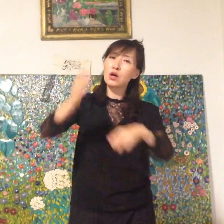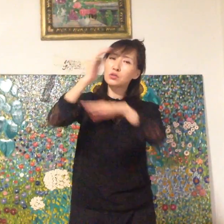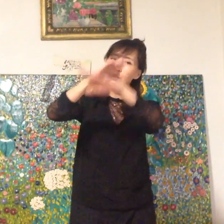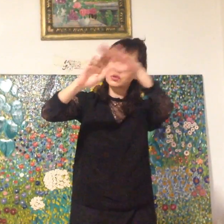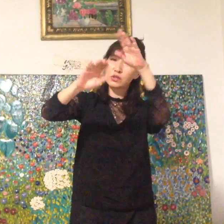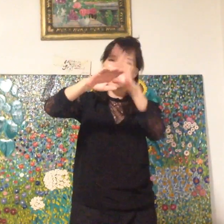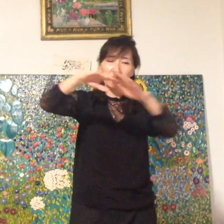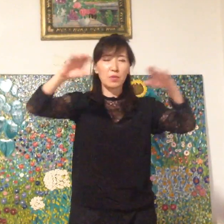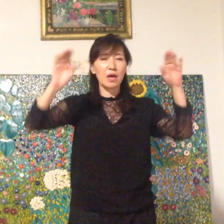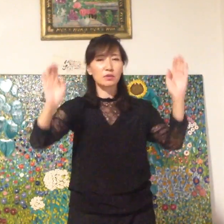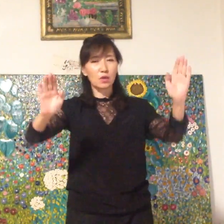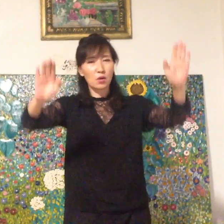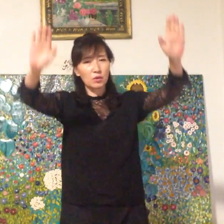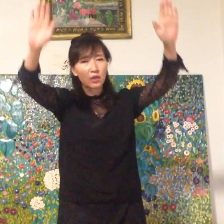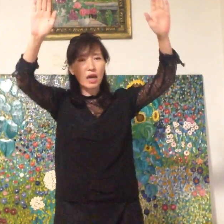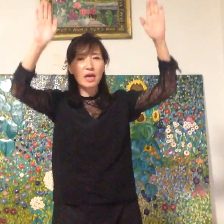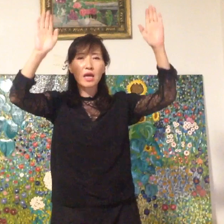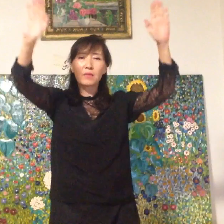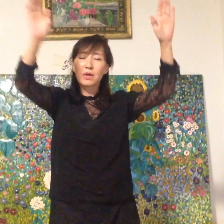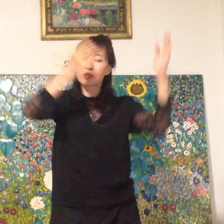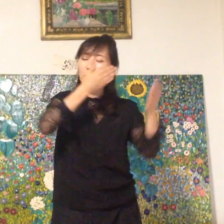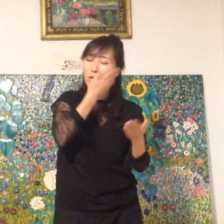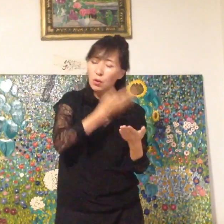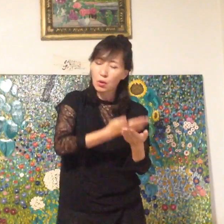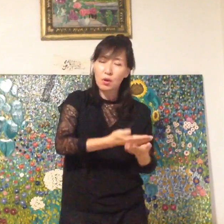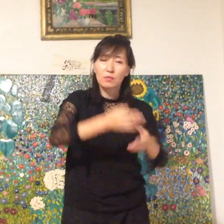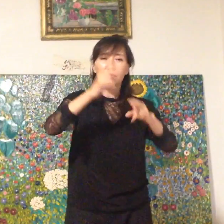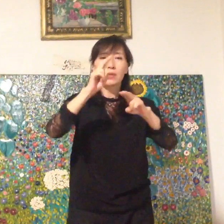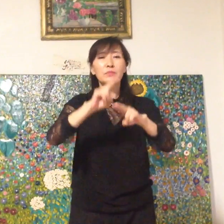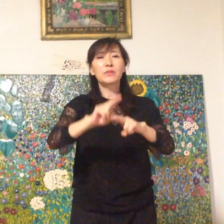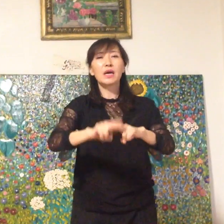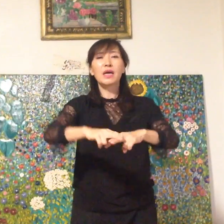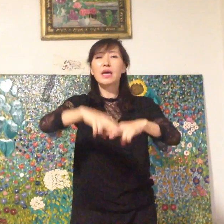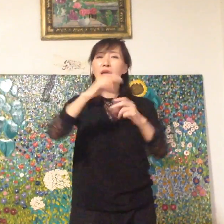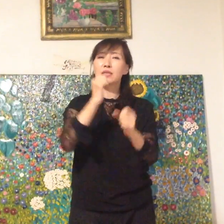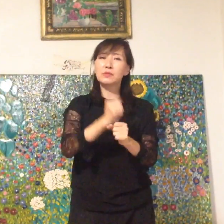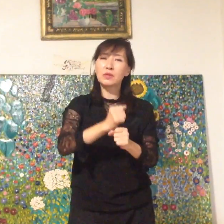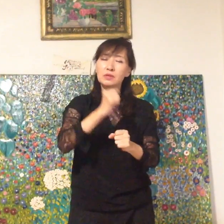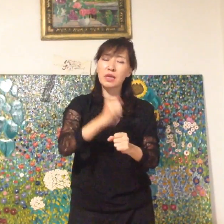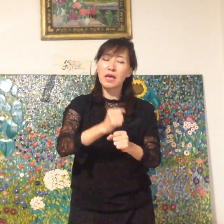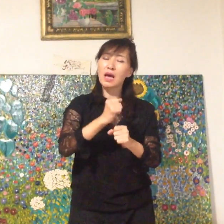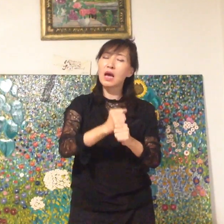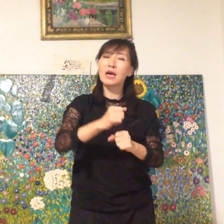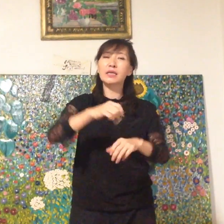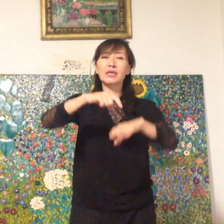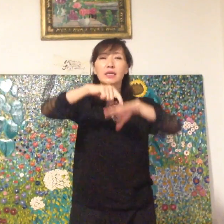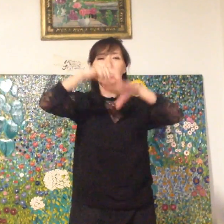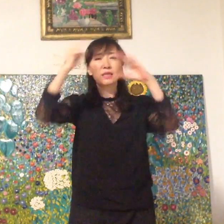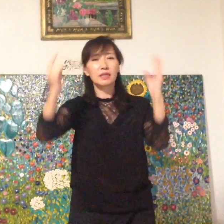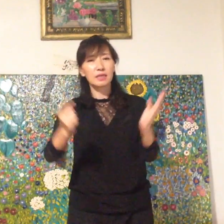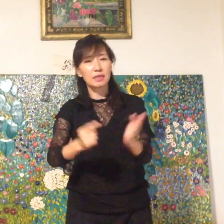주님의 보좌를 만들고 운받나는 경매하니